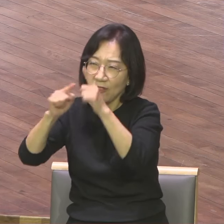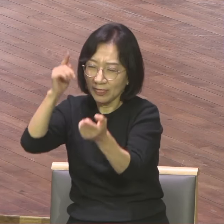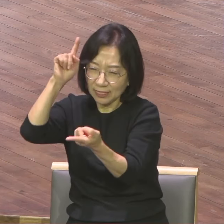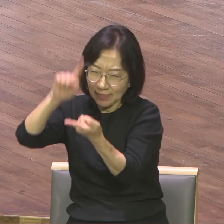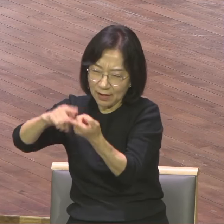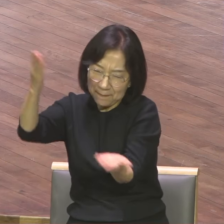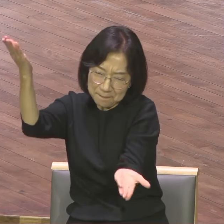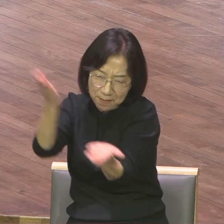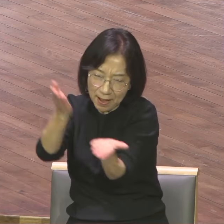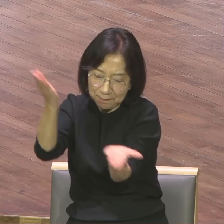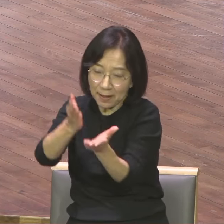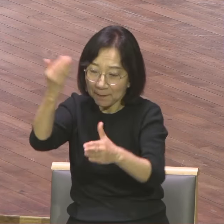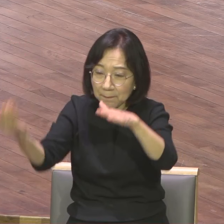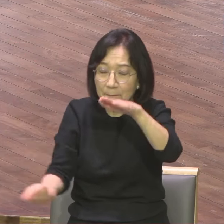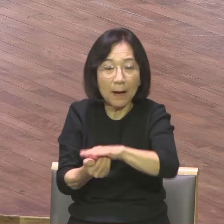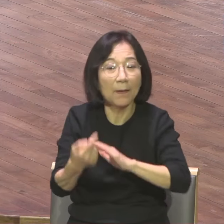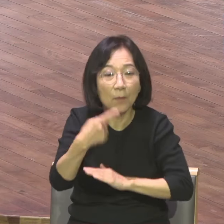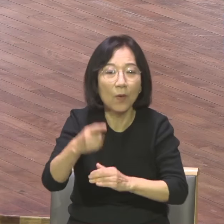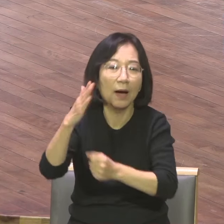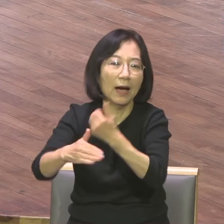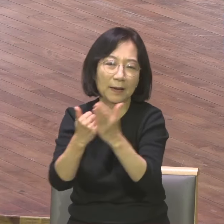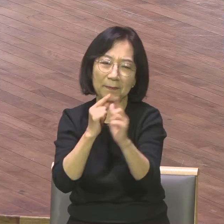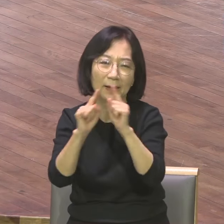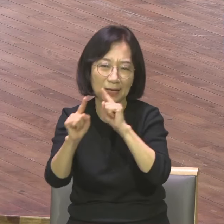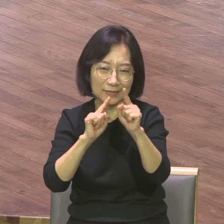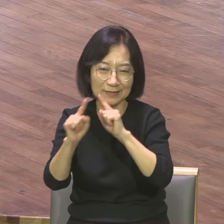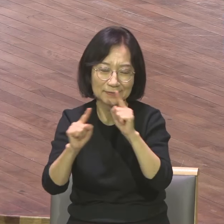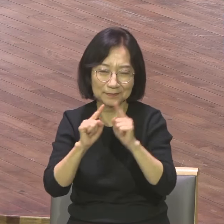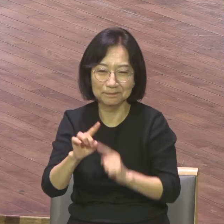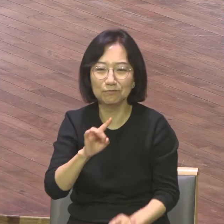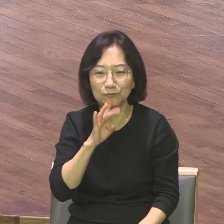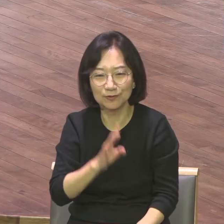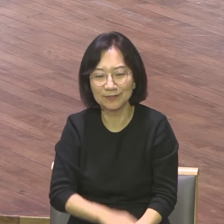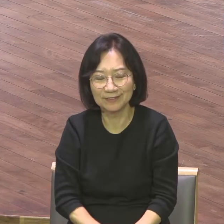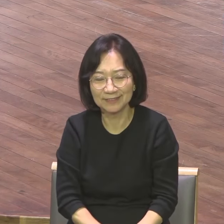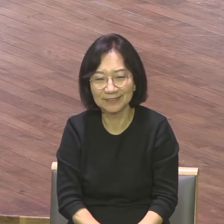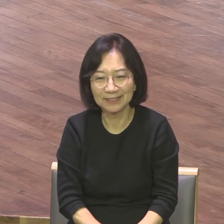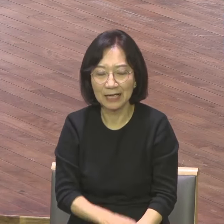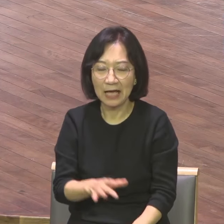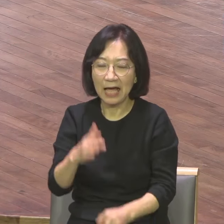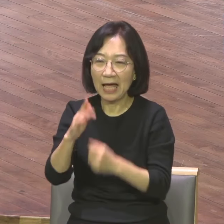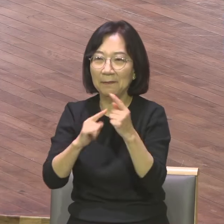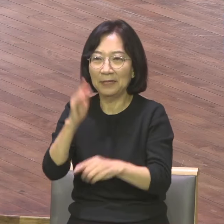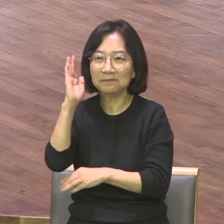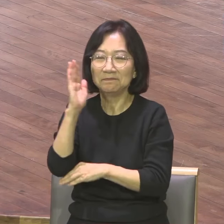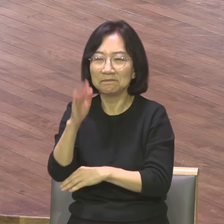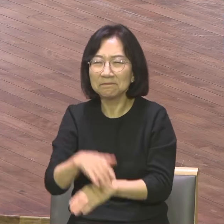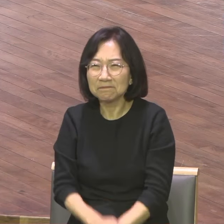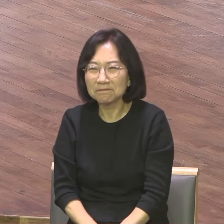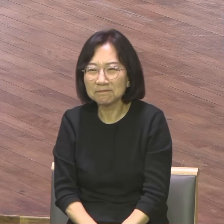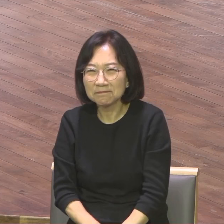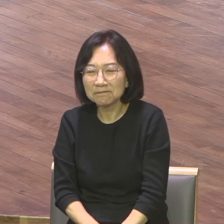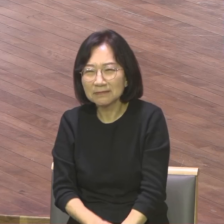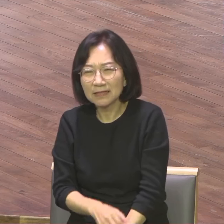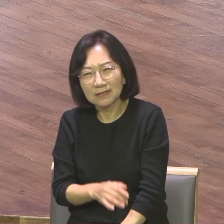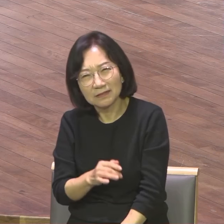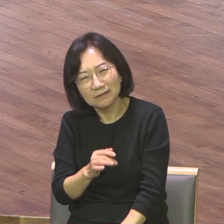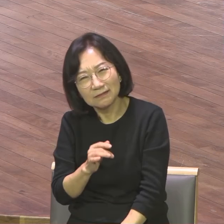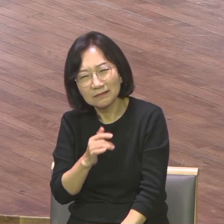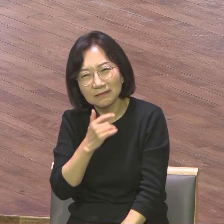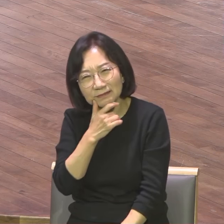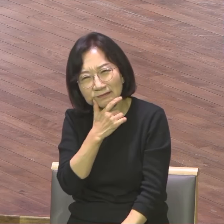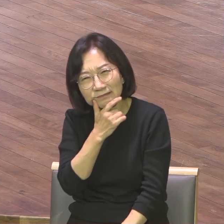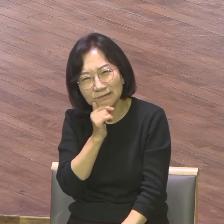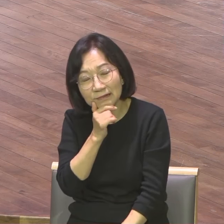우리가 말씀을 들으면 들을 때는 준비가 안 된 것 같고 뭐 감각이 느껴지지 않는데 그 말씀 믿는 자에게는 하나님의 시간표에